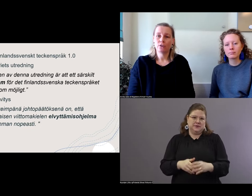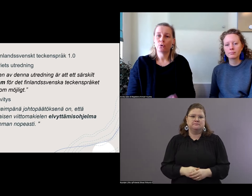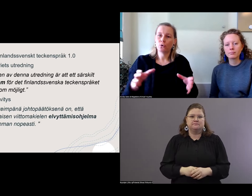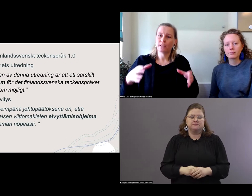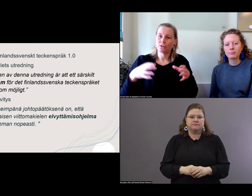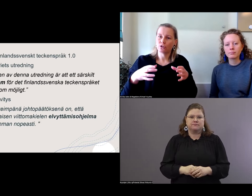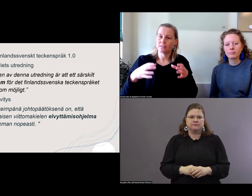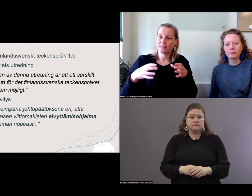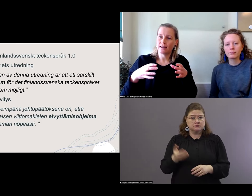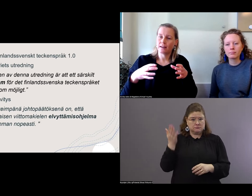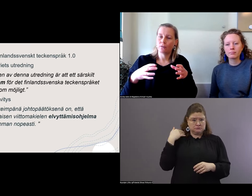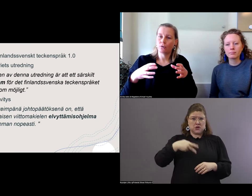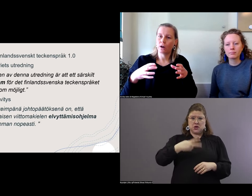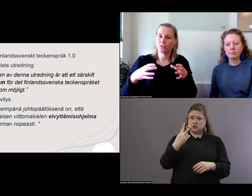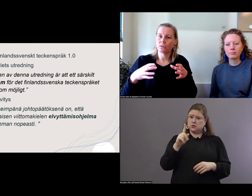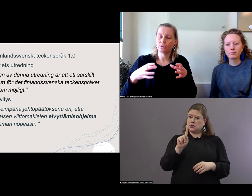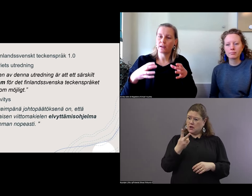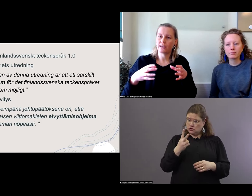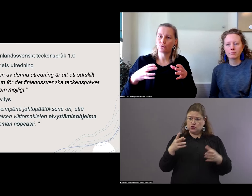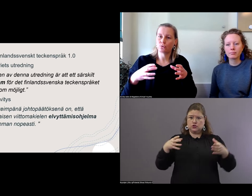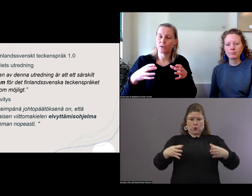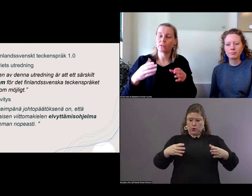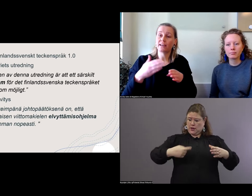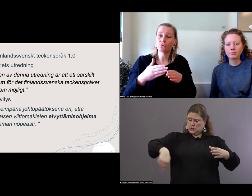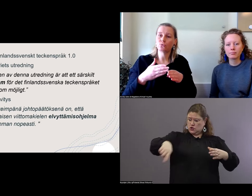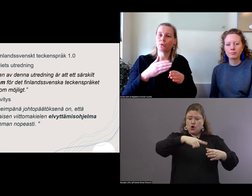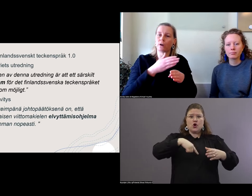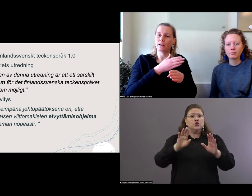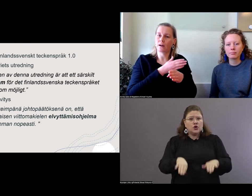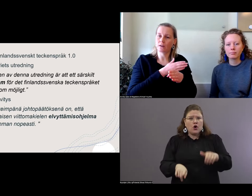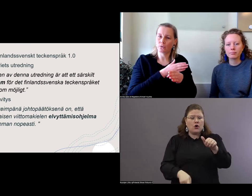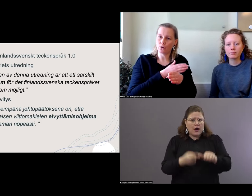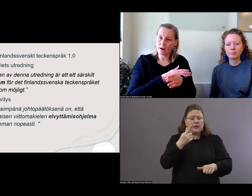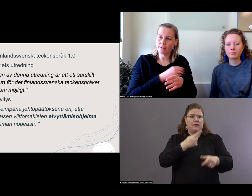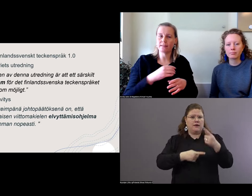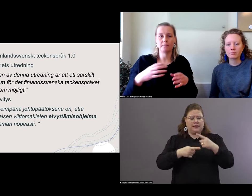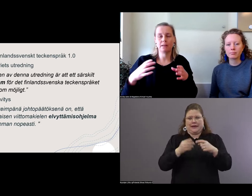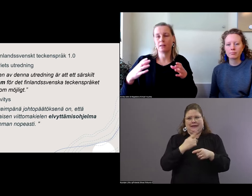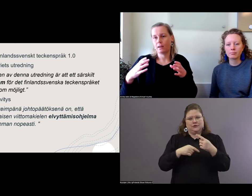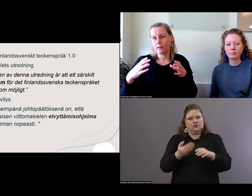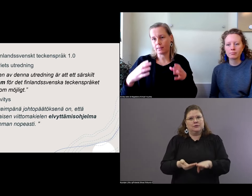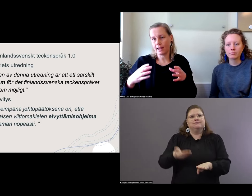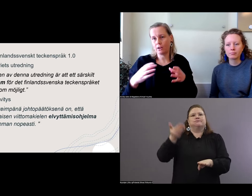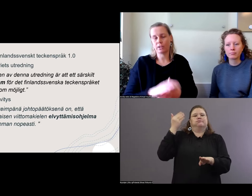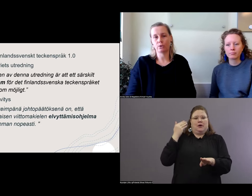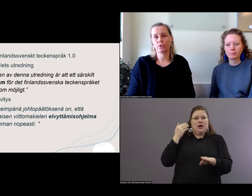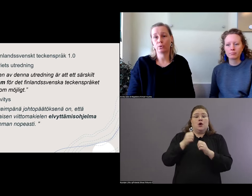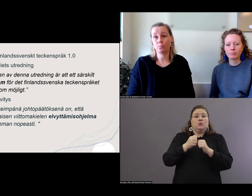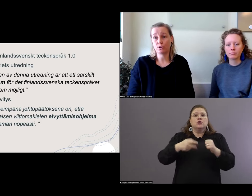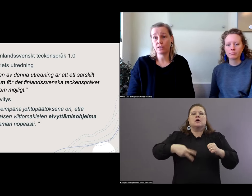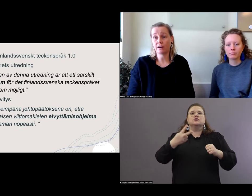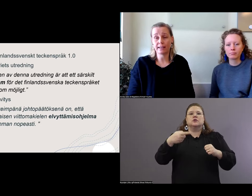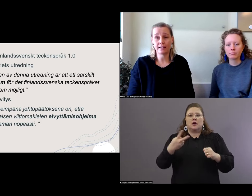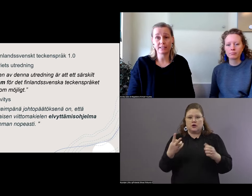Eli silloin jo yhteisössä sisällä on aloitettu tämä keskustelu, tai keskustelu on alkanut jo aikaisemmin, ja tällöin tämä on